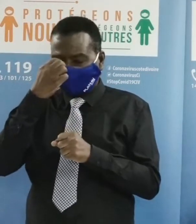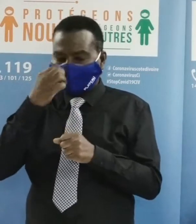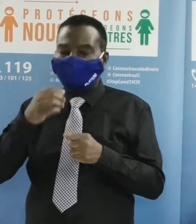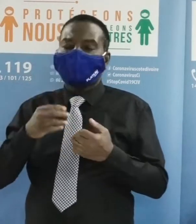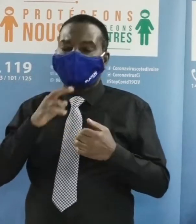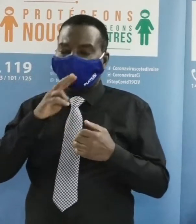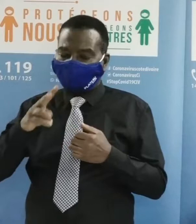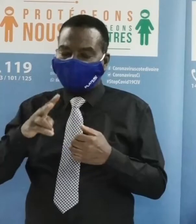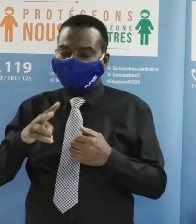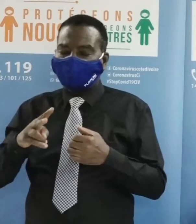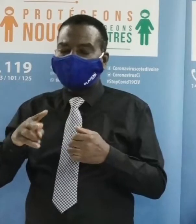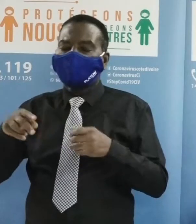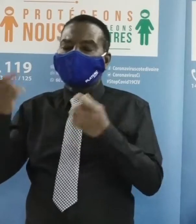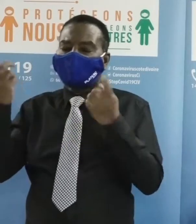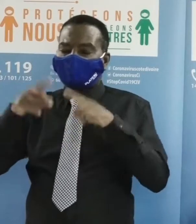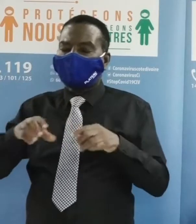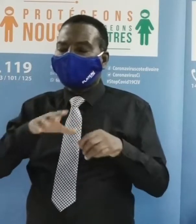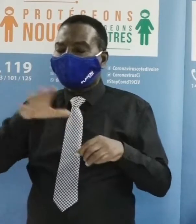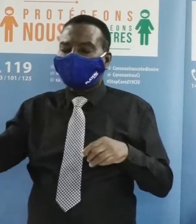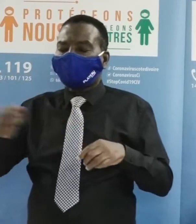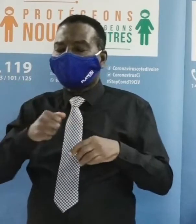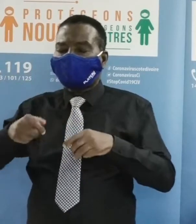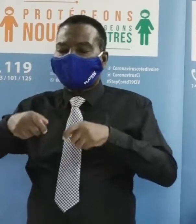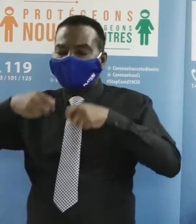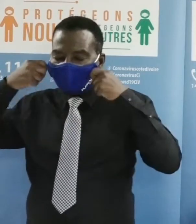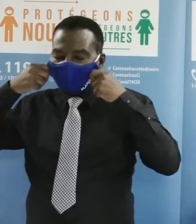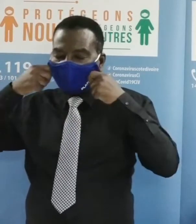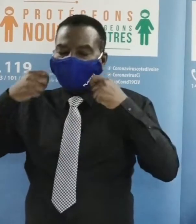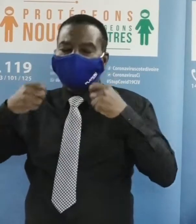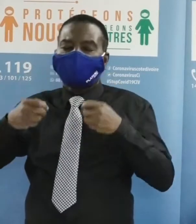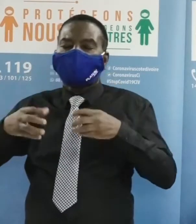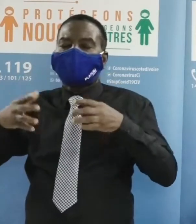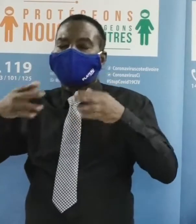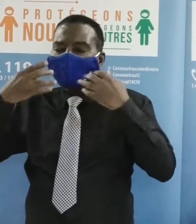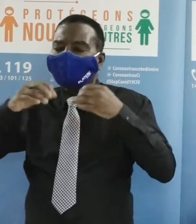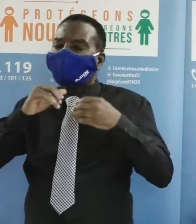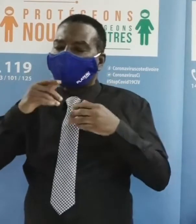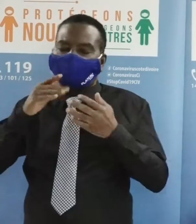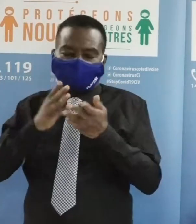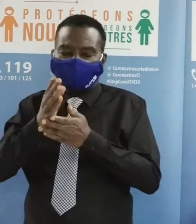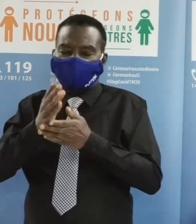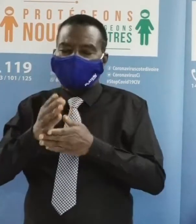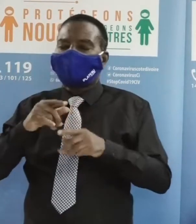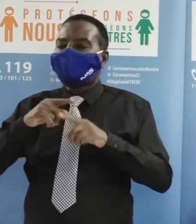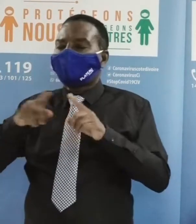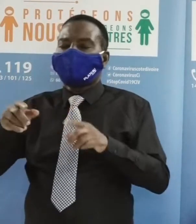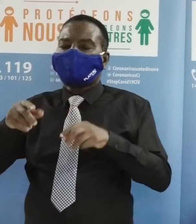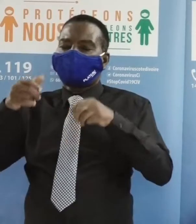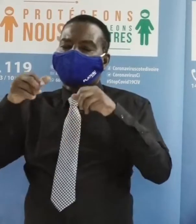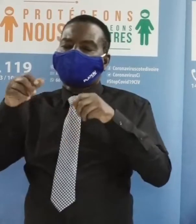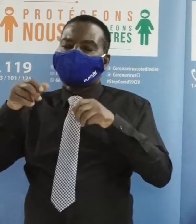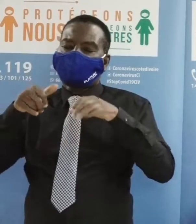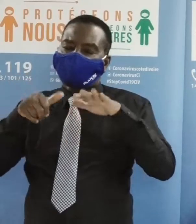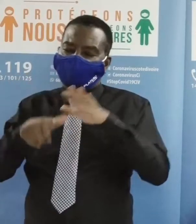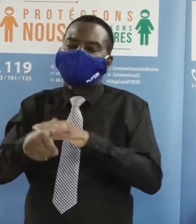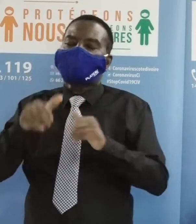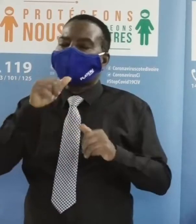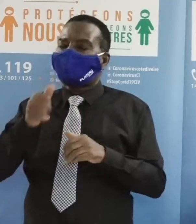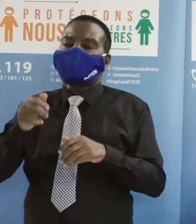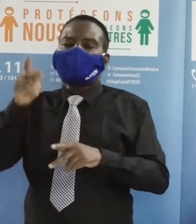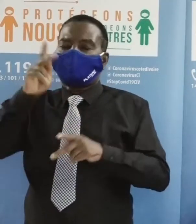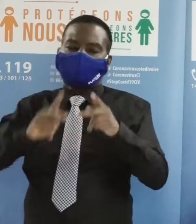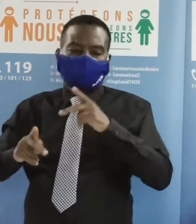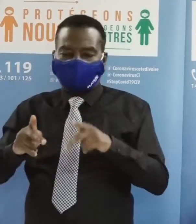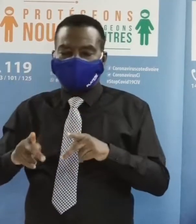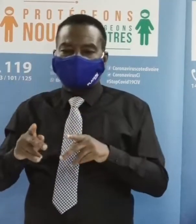mais c'est pas matière à tuer les populations ce que je peux dire donc ceux qui ne supportent pas il ya d'autres